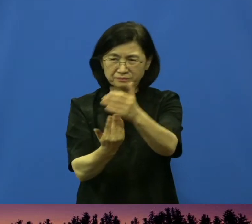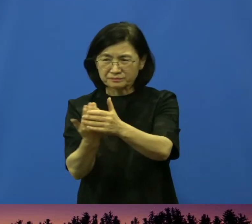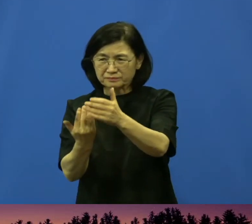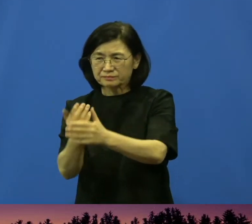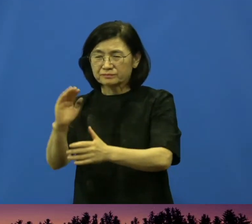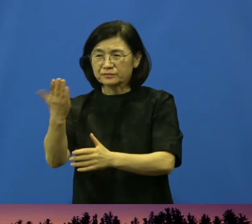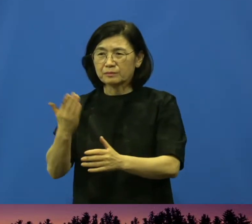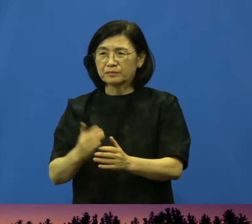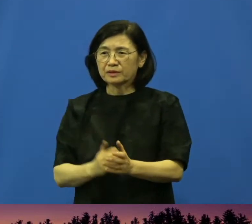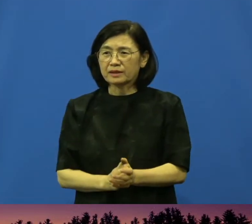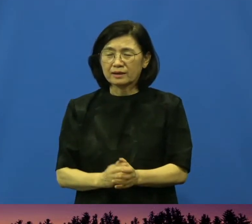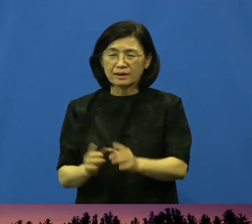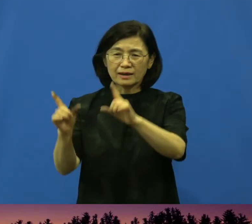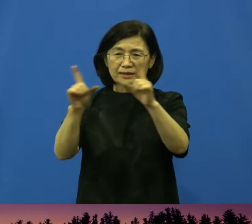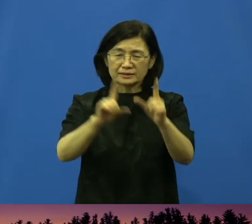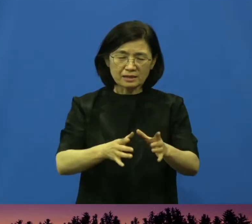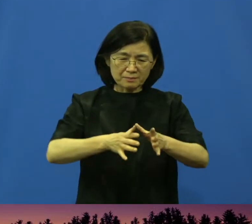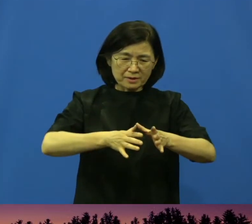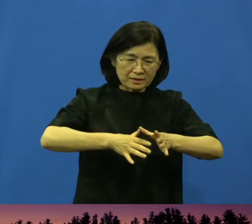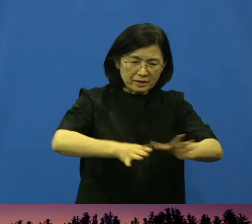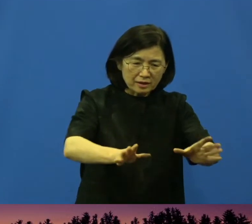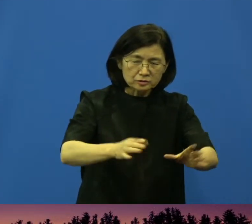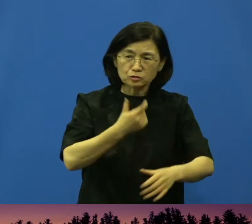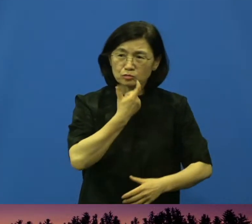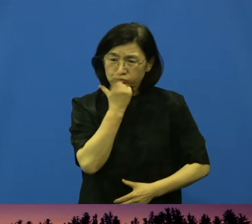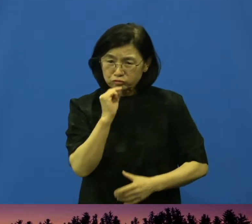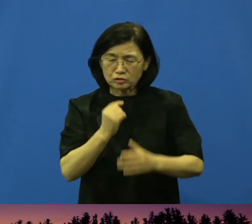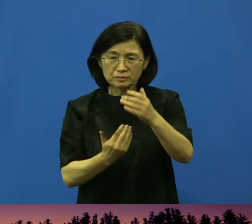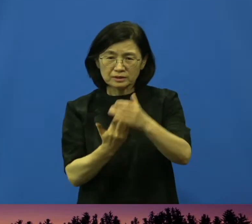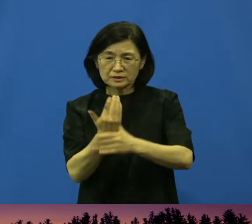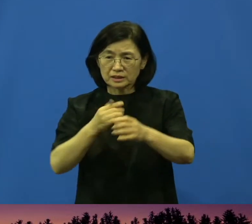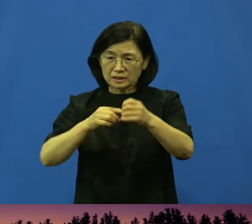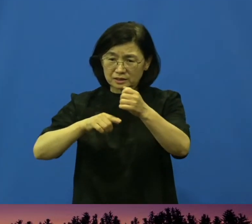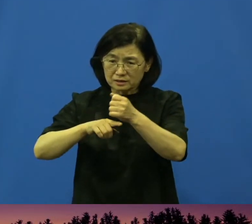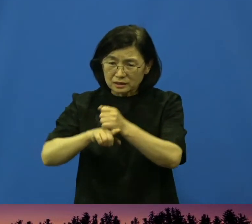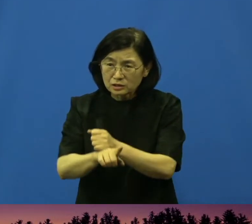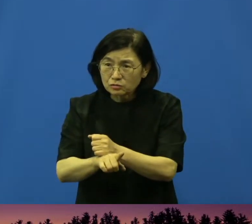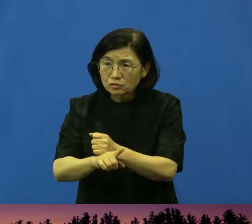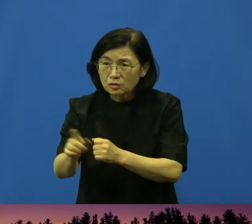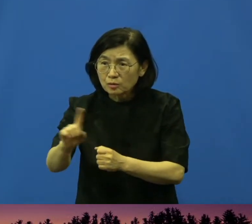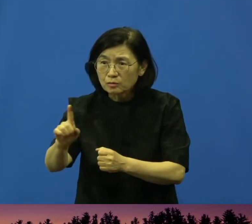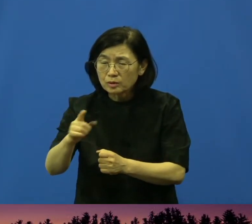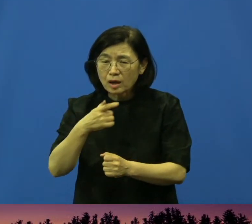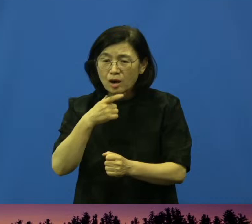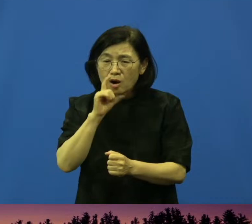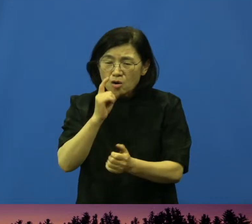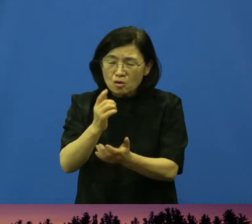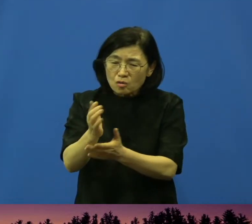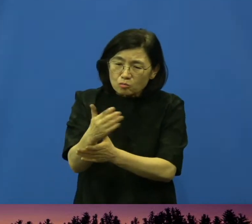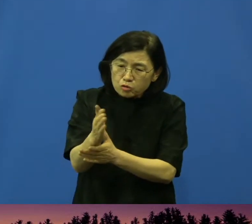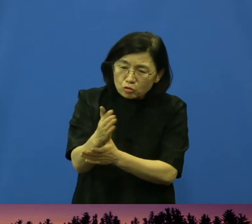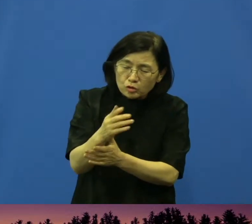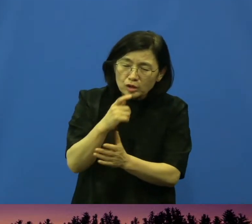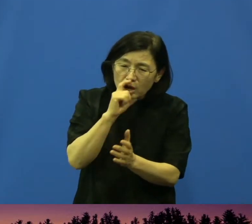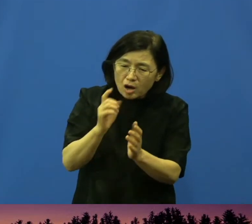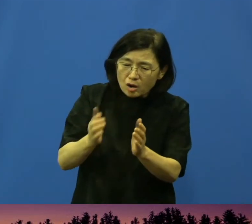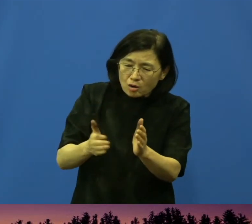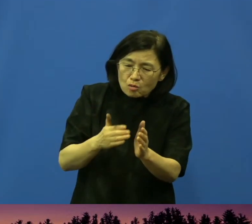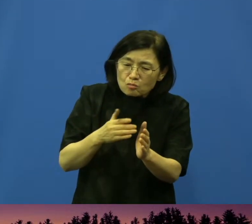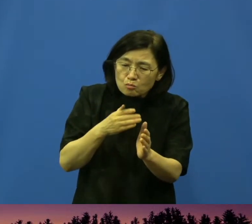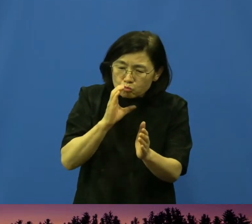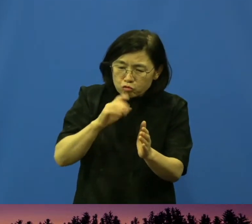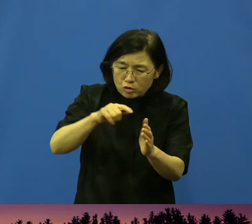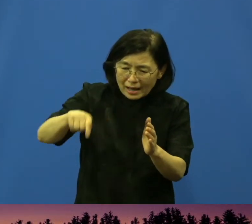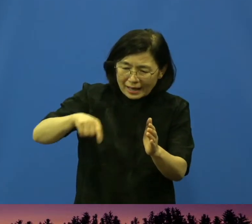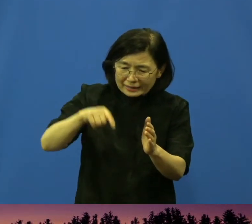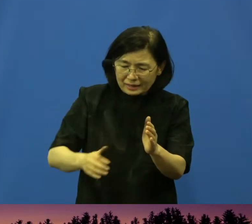망가지고 깨어집니까? 왜 다양한 결핍이 일어납니까? 물고기가 물을 떠나면 살 수 없는 거예요. 일정한 단계까지는 살